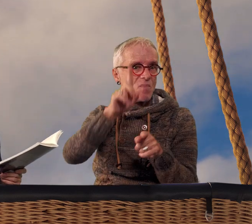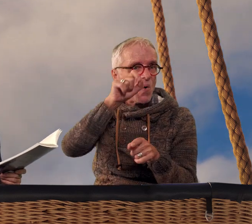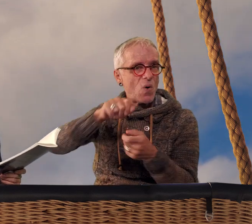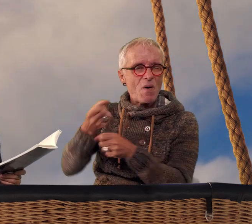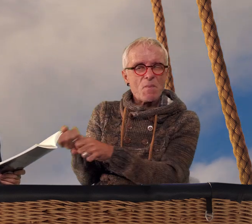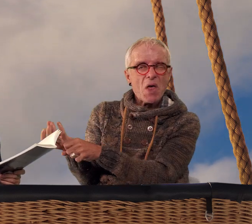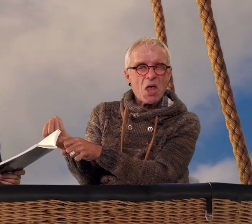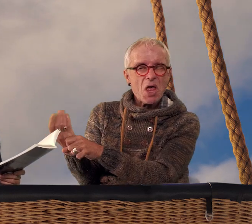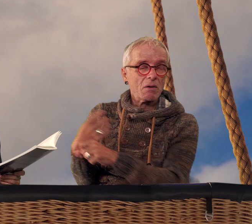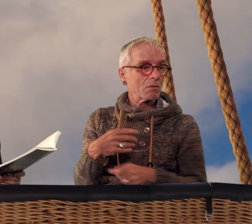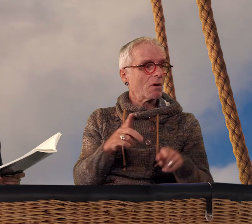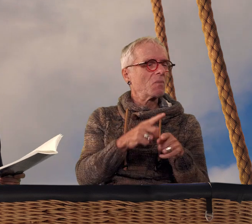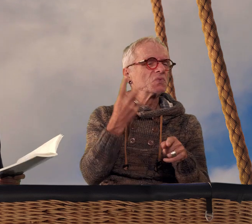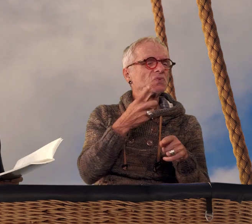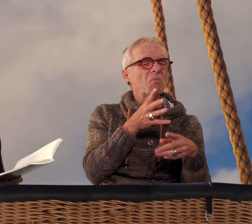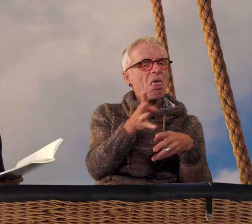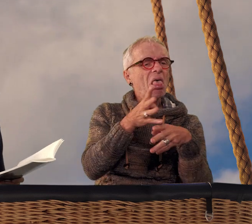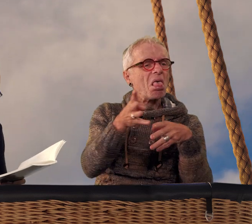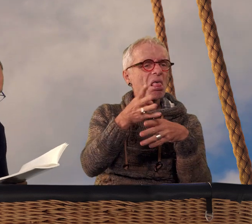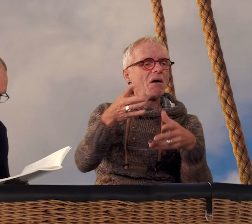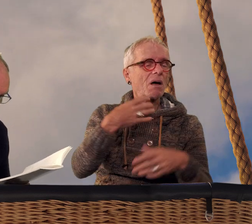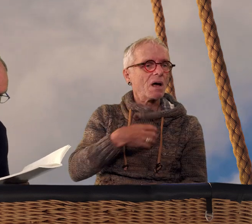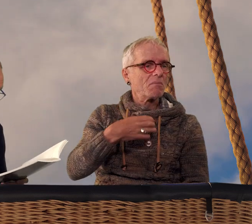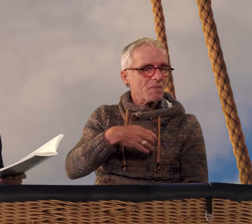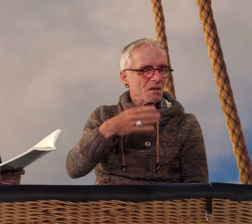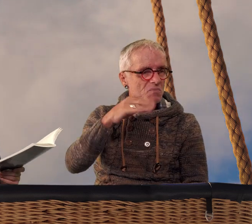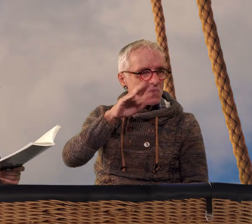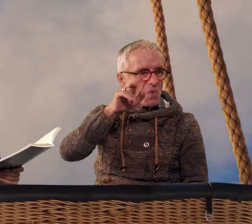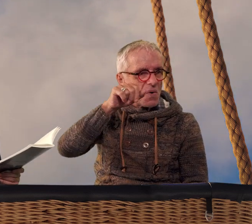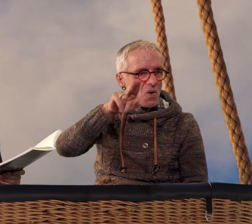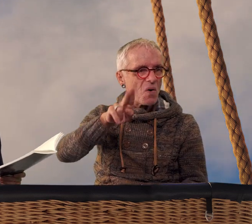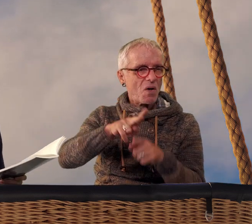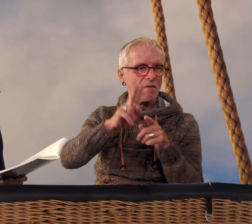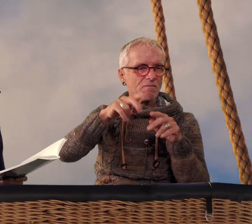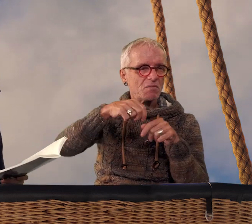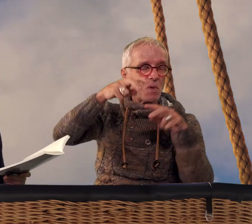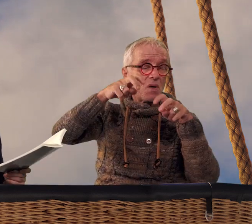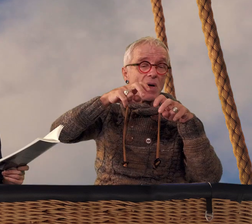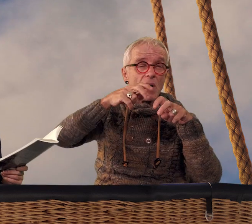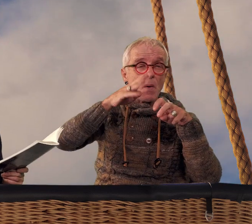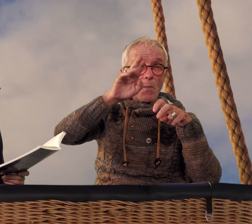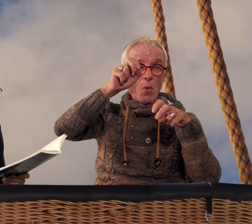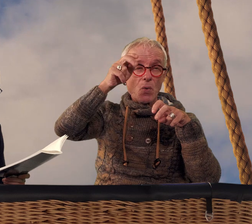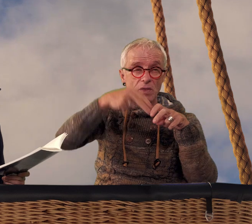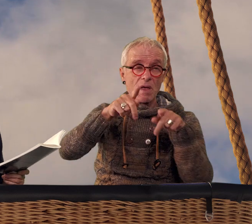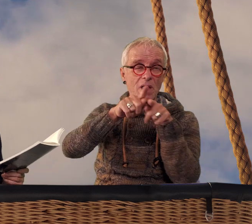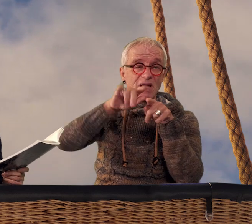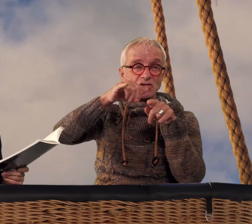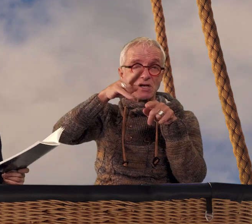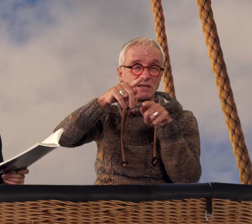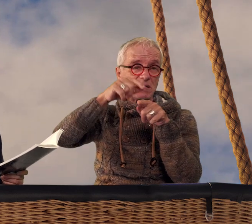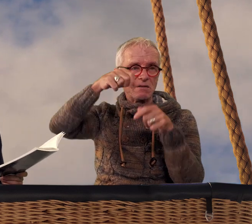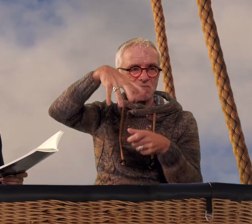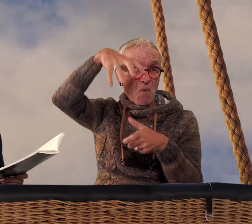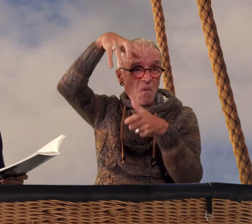Que de plaisanteries faites sur l'abbé Miolland ! dit-il. Il devait s'enlever avec Janinet et Bredin. Pendant l'opération, le feu